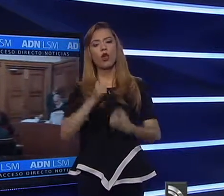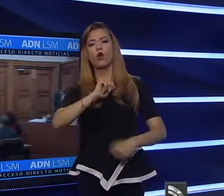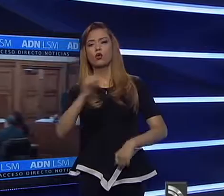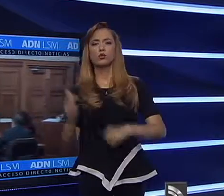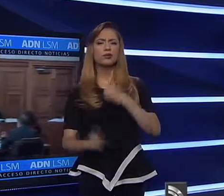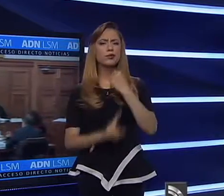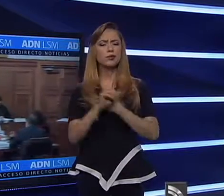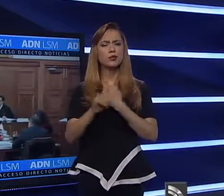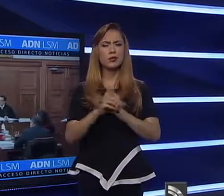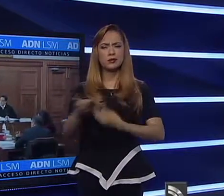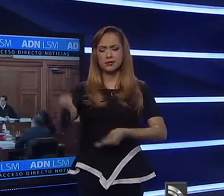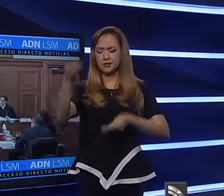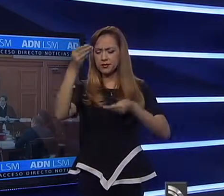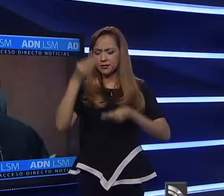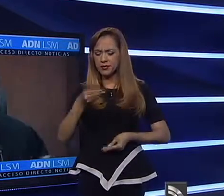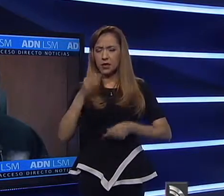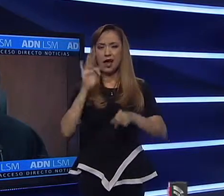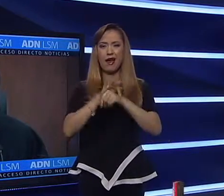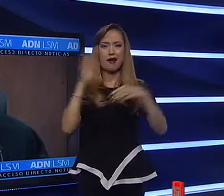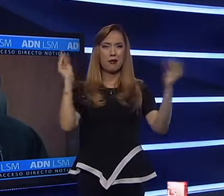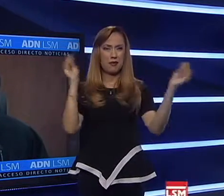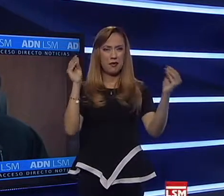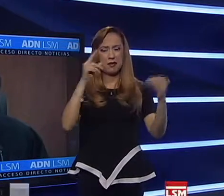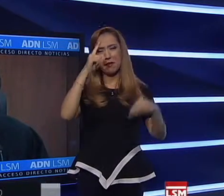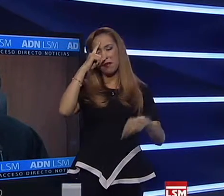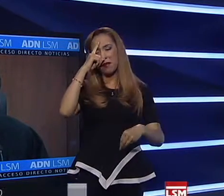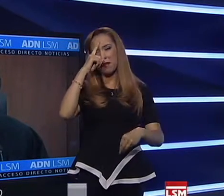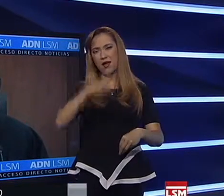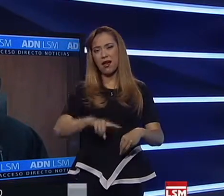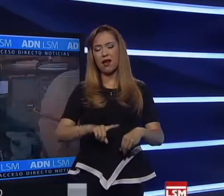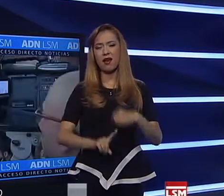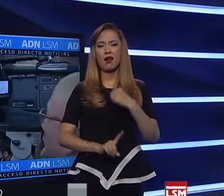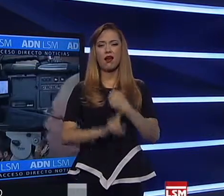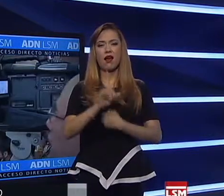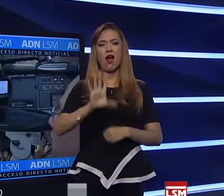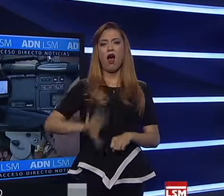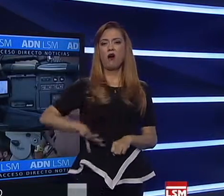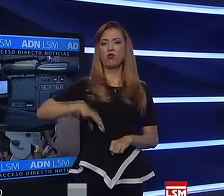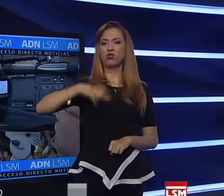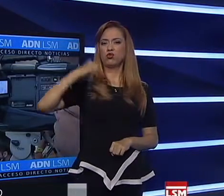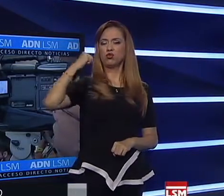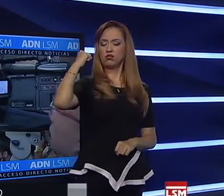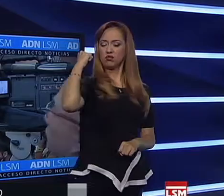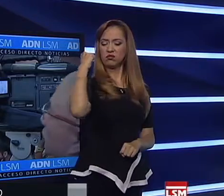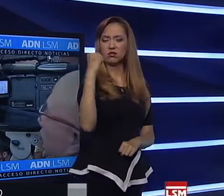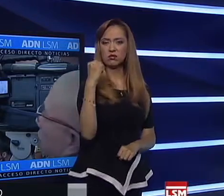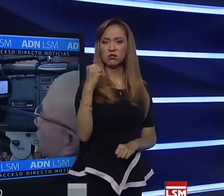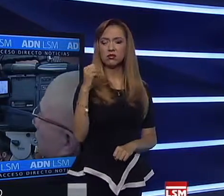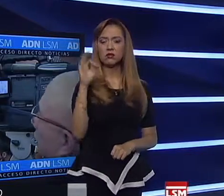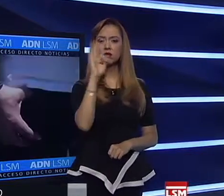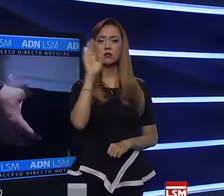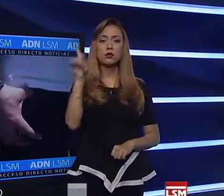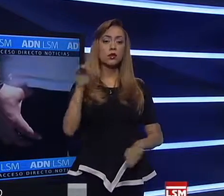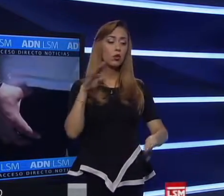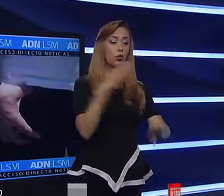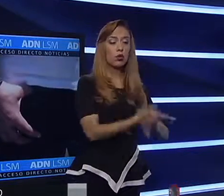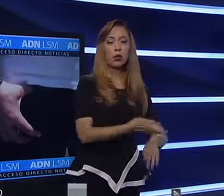para conocer de un amparo cuyo tema se relaciona con el delito de abuso de autoridad en contra de una persona que, según su